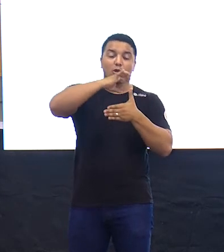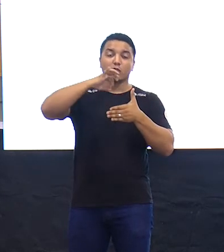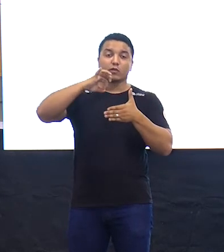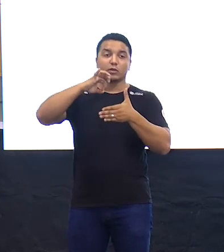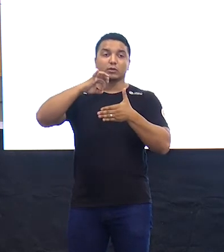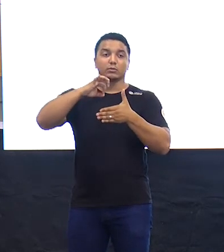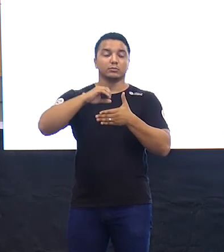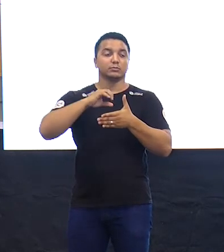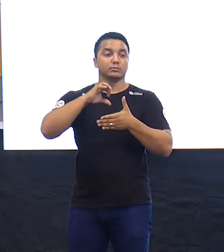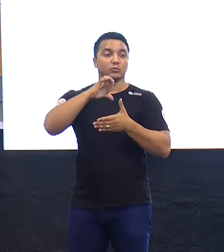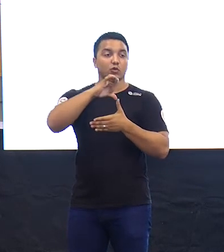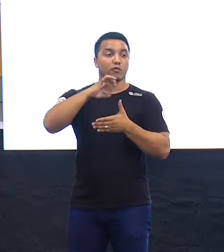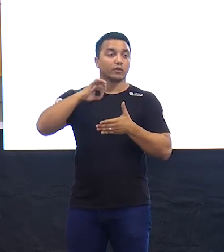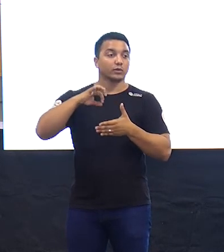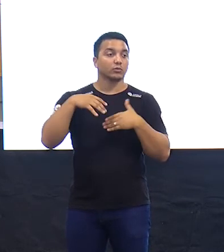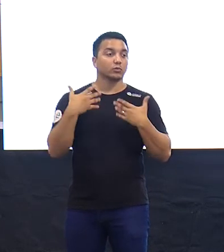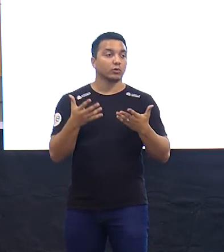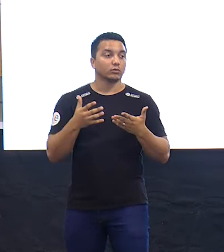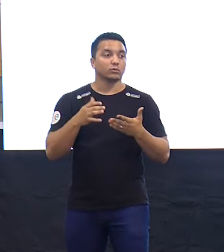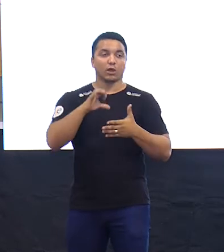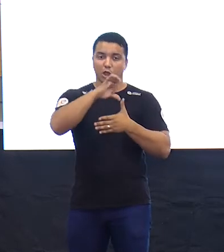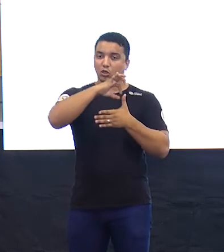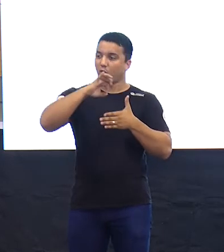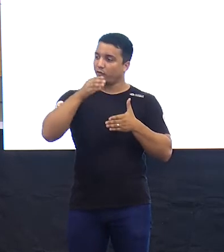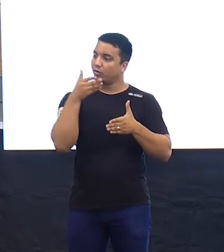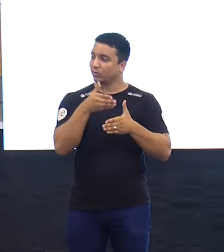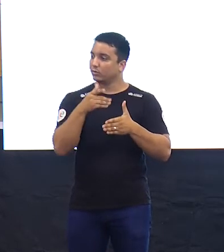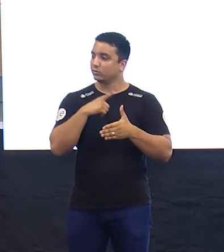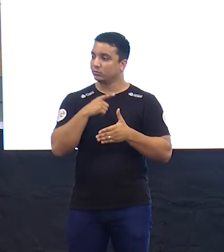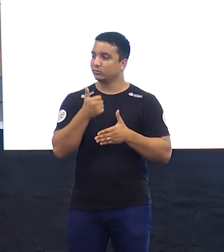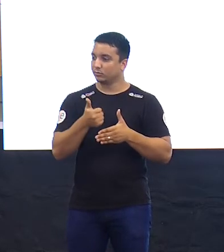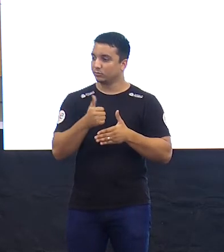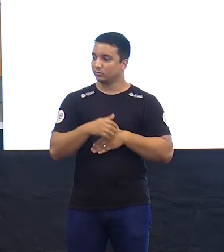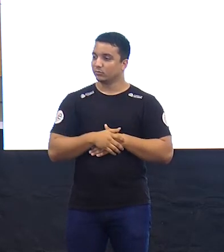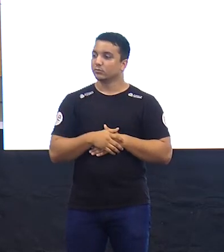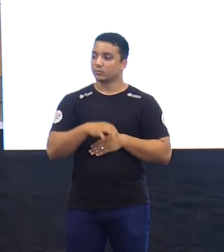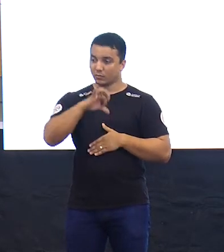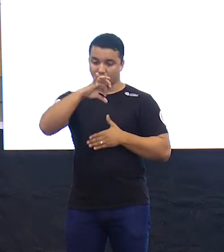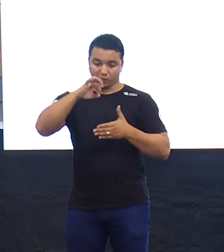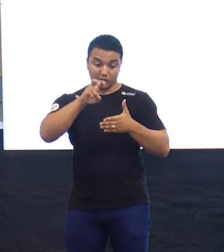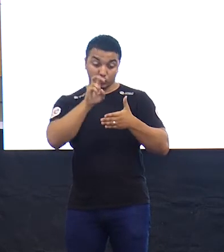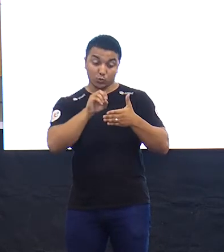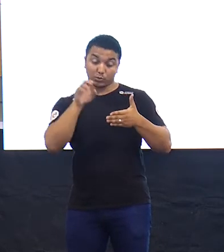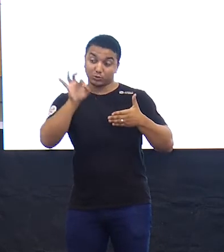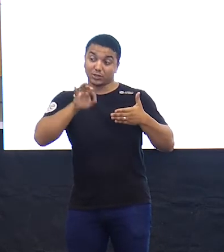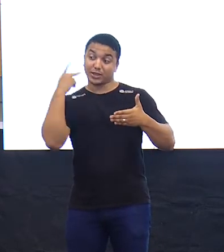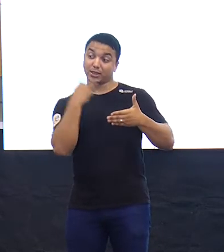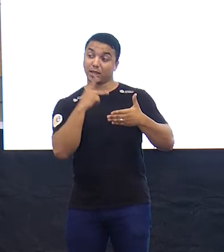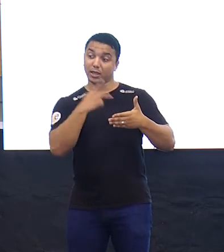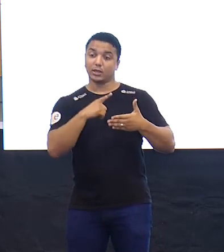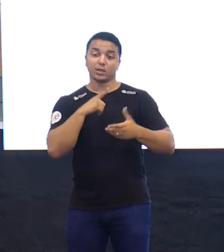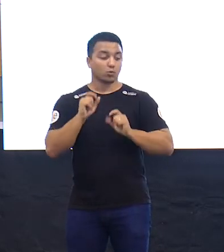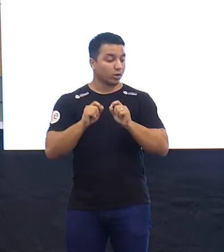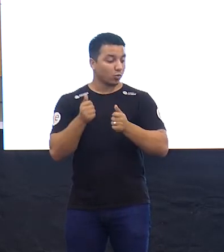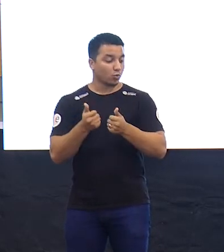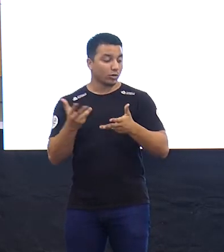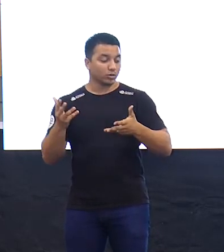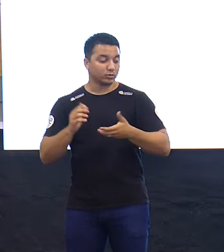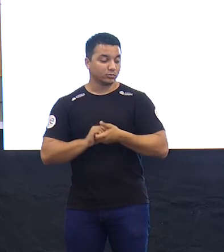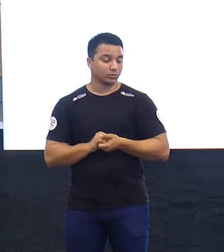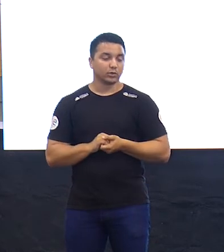de quem? Dos 90, gostei de ver. 50% dos 90. Então ele cai para